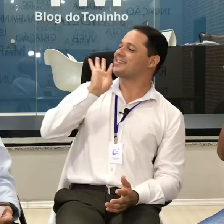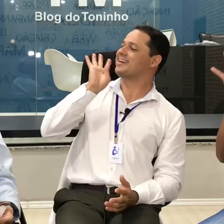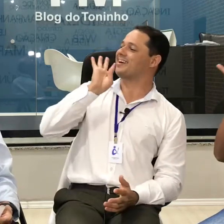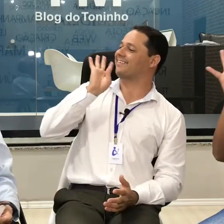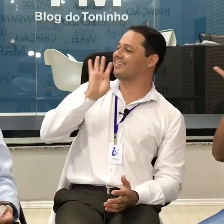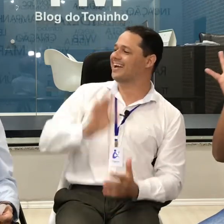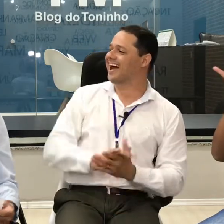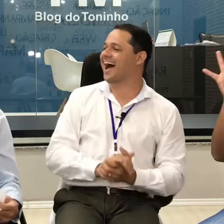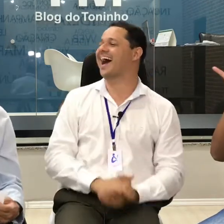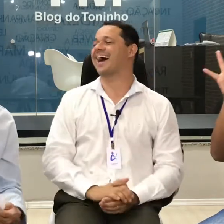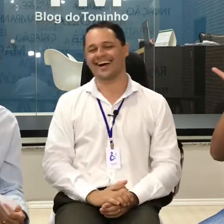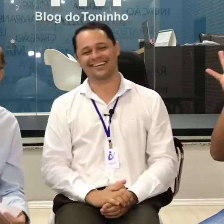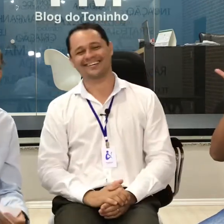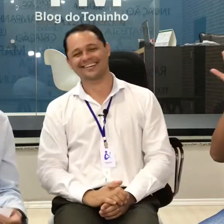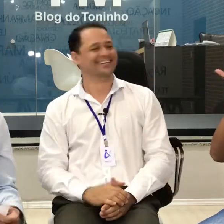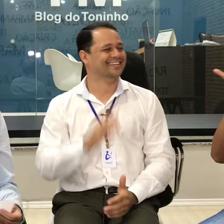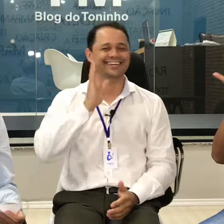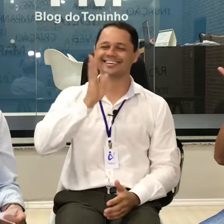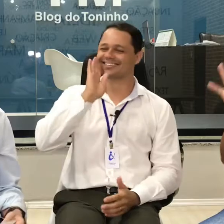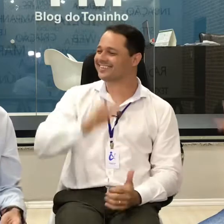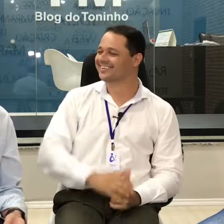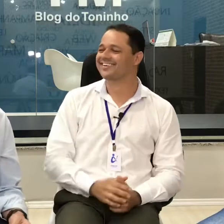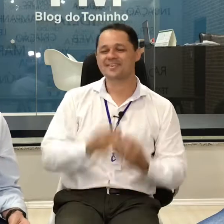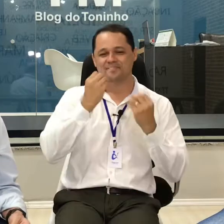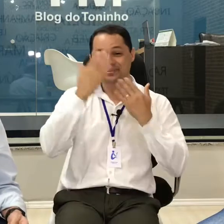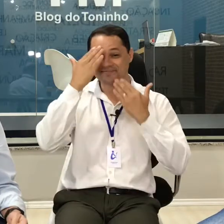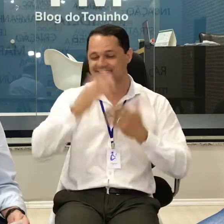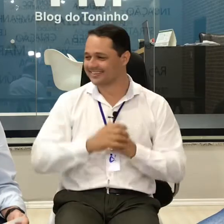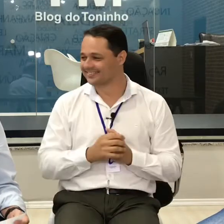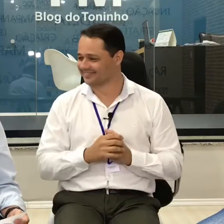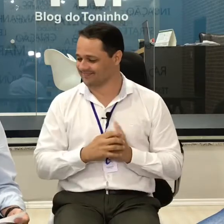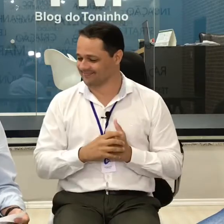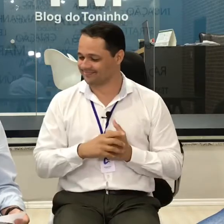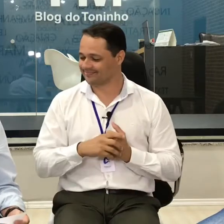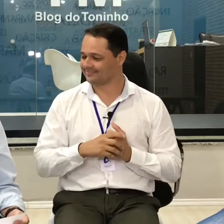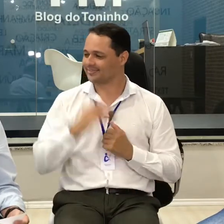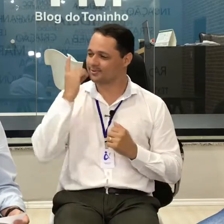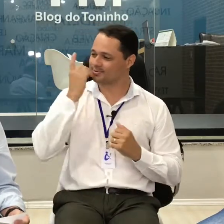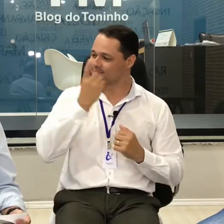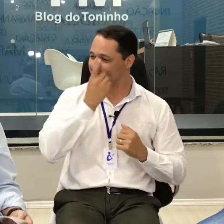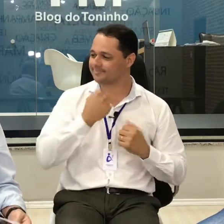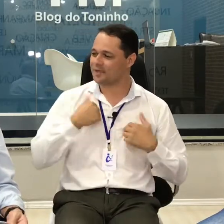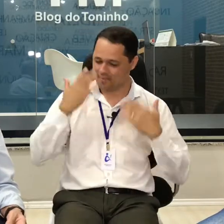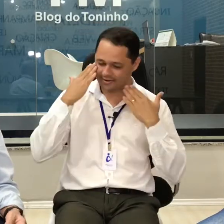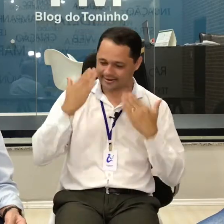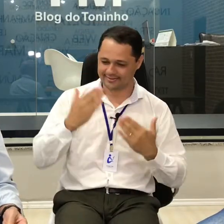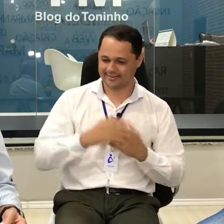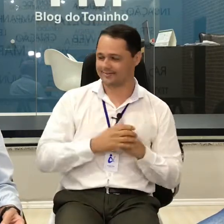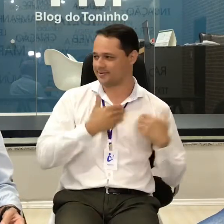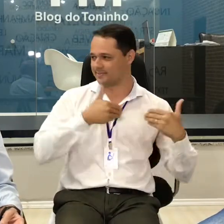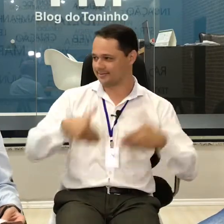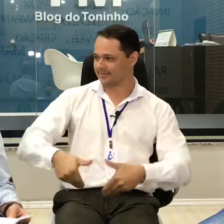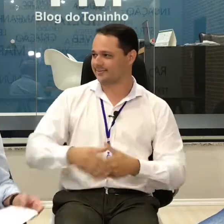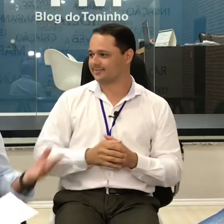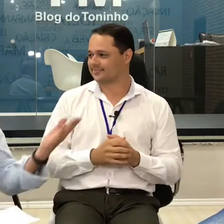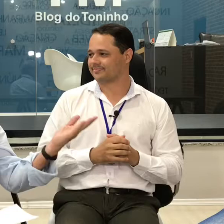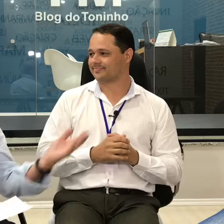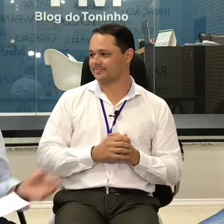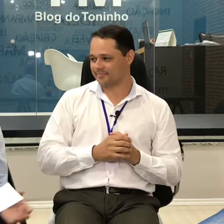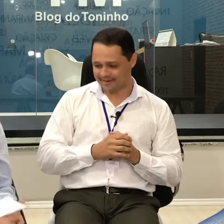Legal. Muito bem, olha, o Douglas, eu agradeço a sua presença, tá? Agradeço muito ao